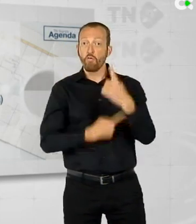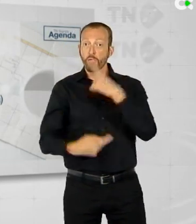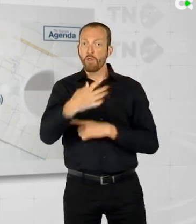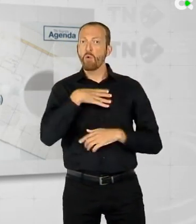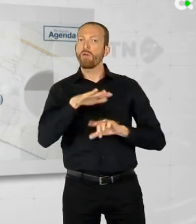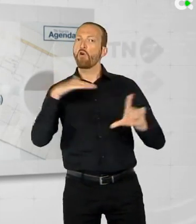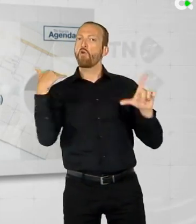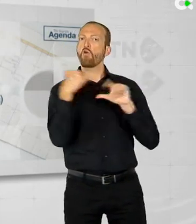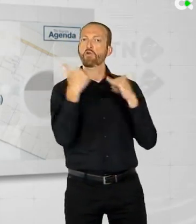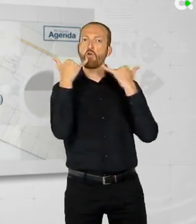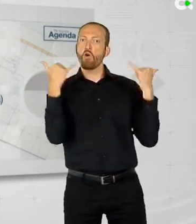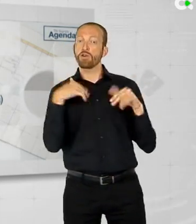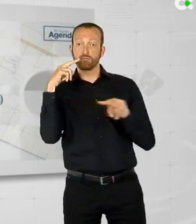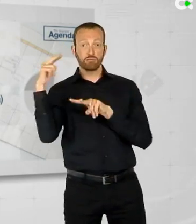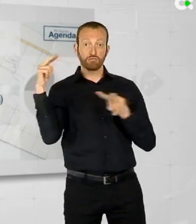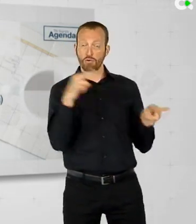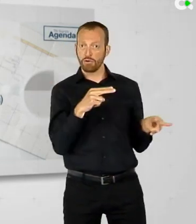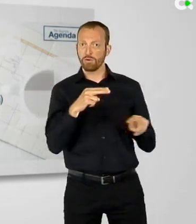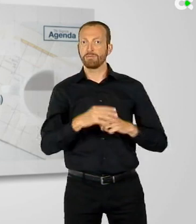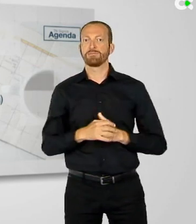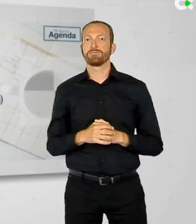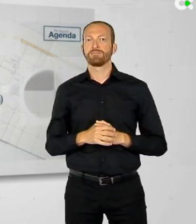pueden mandar un correo a